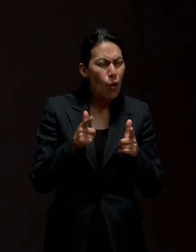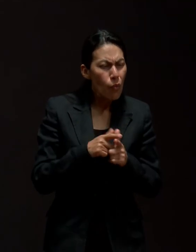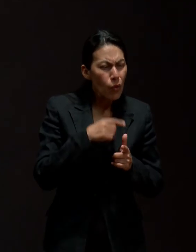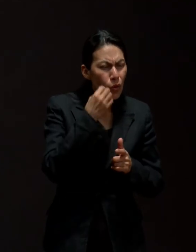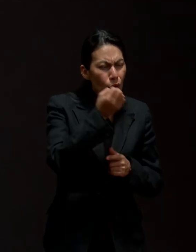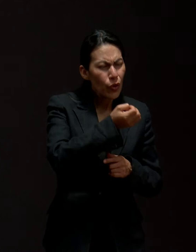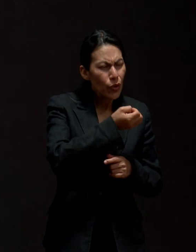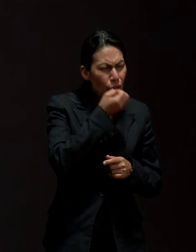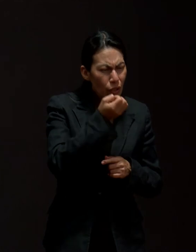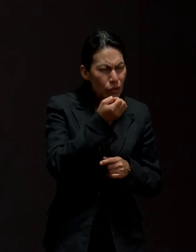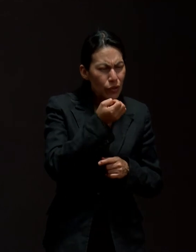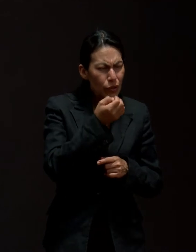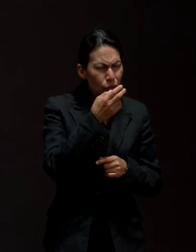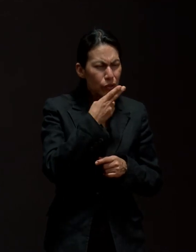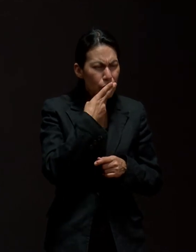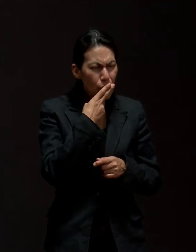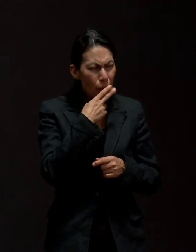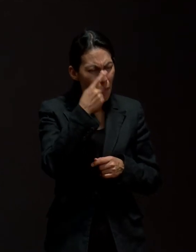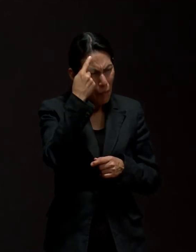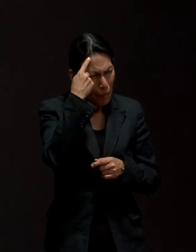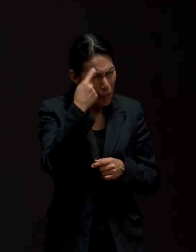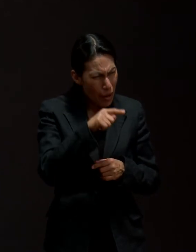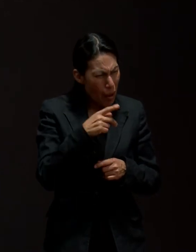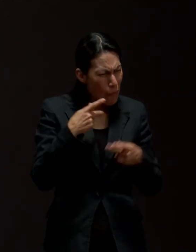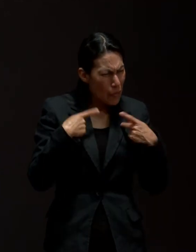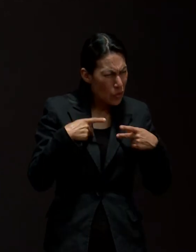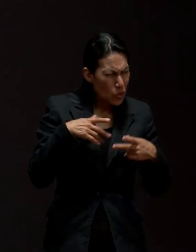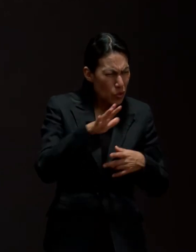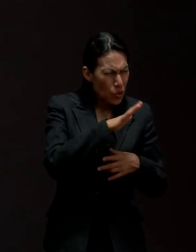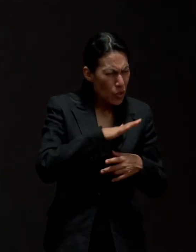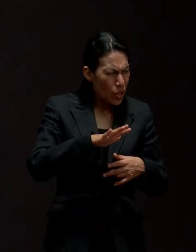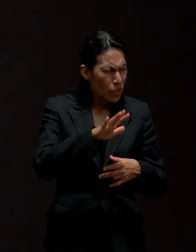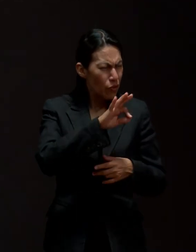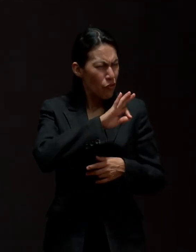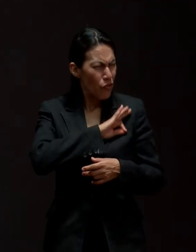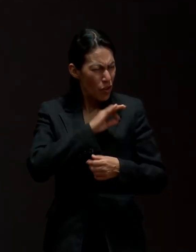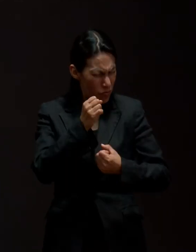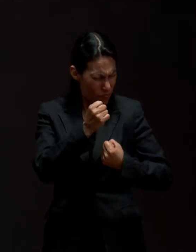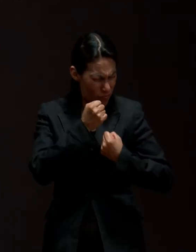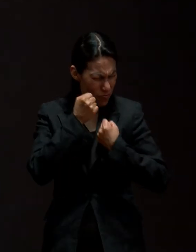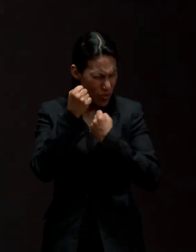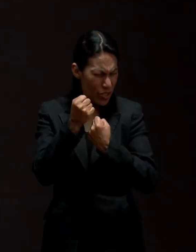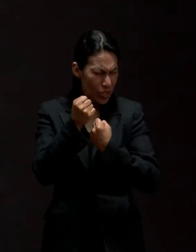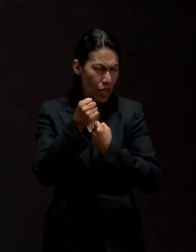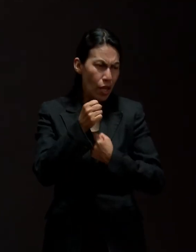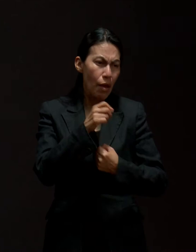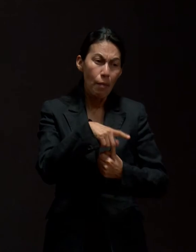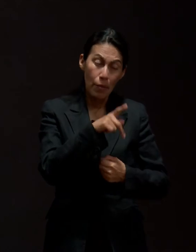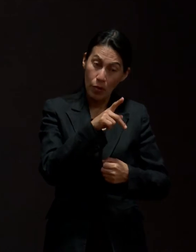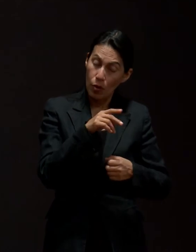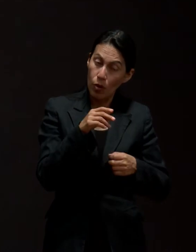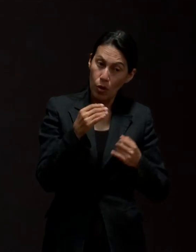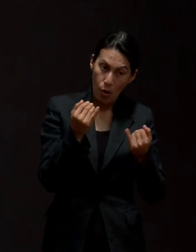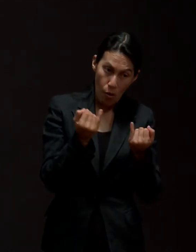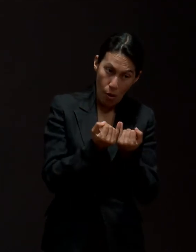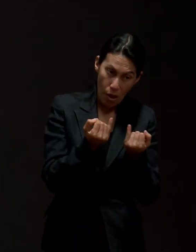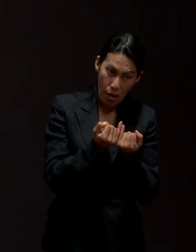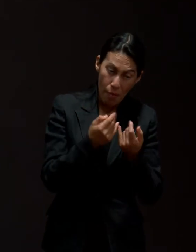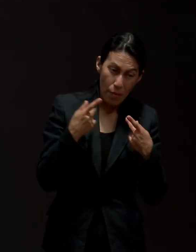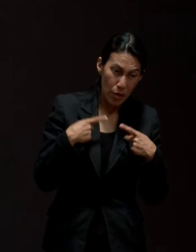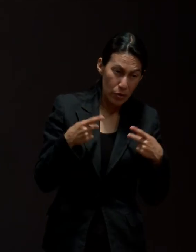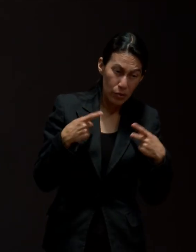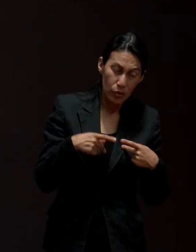para edificar a los creyentes, los que conocen la doctrina, los que conocen la Biblia, sino